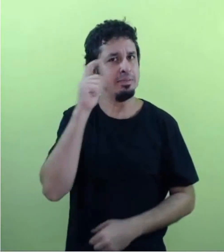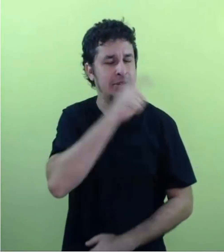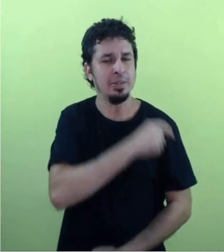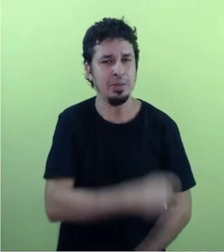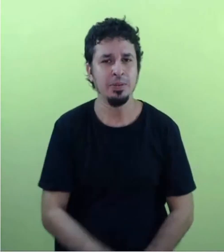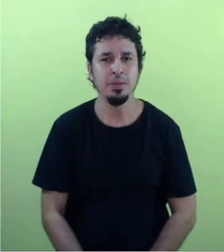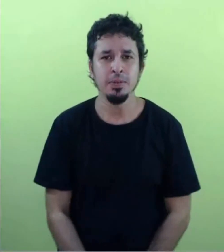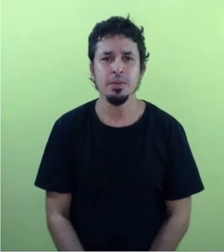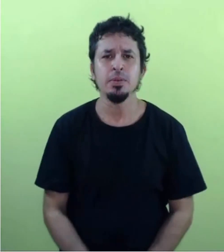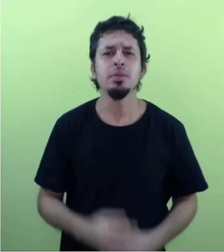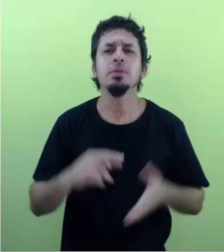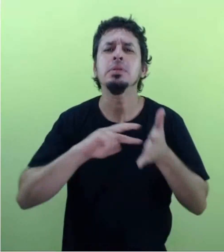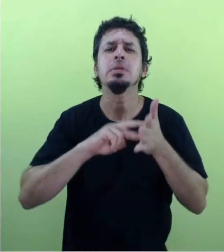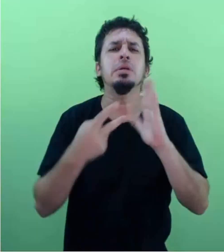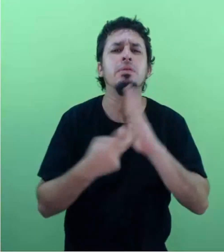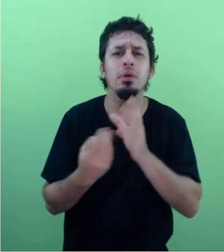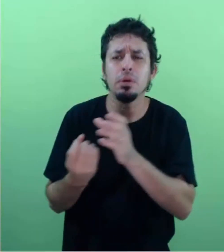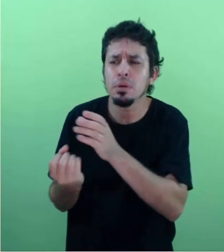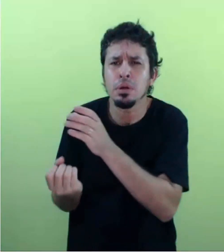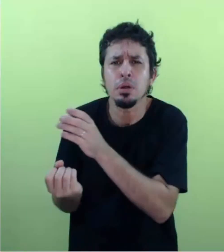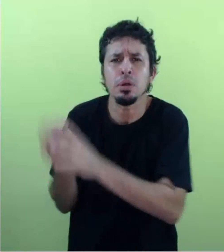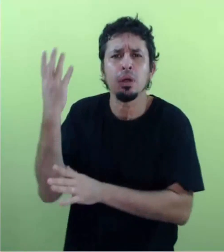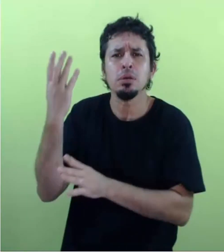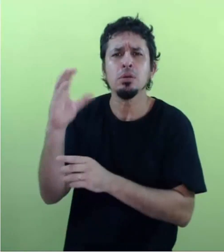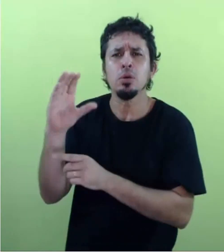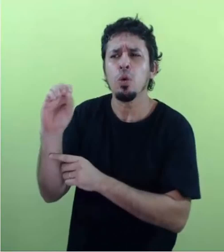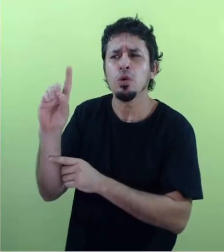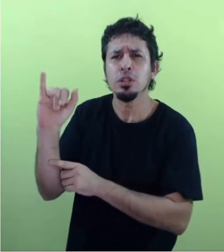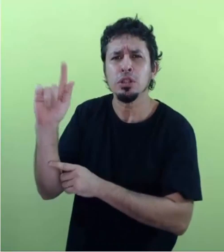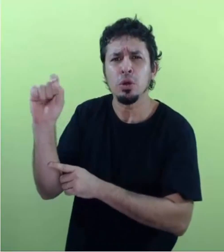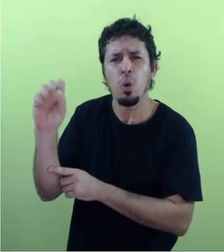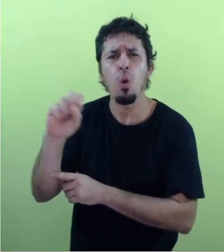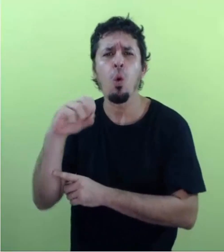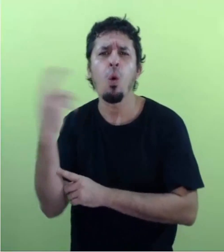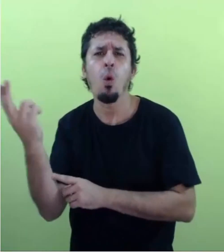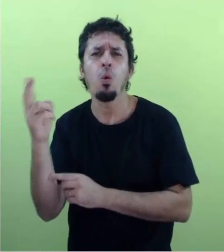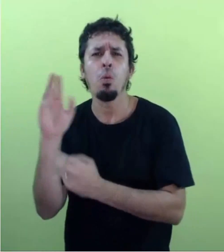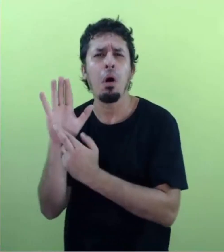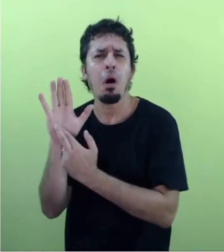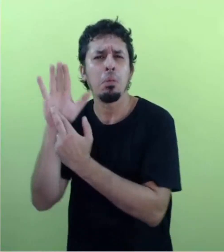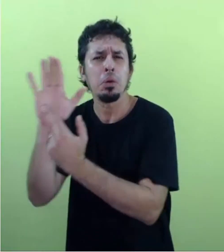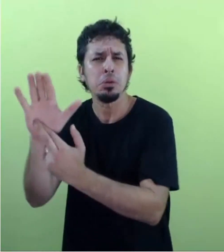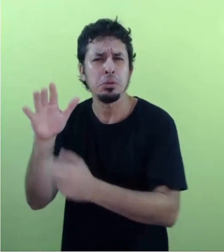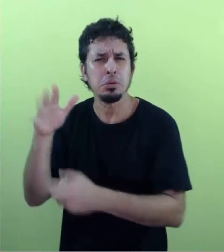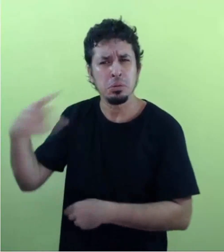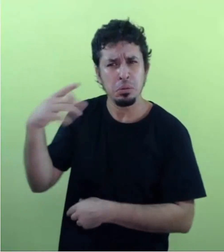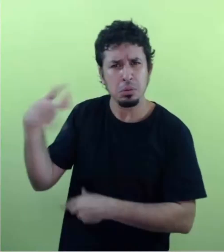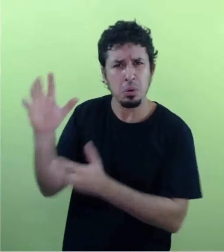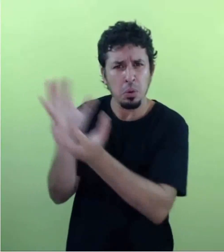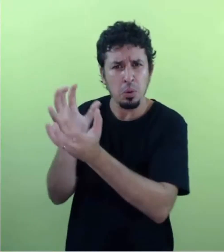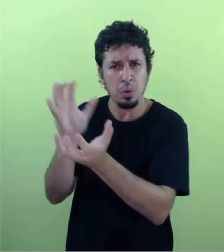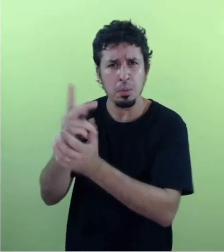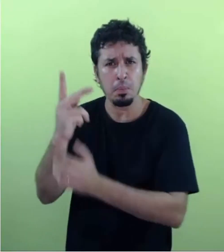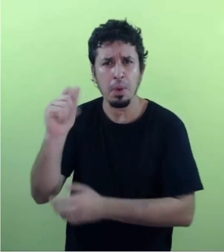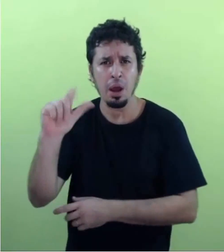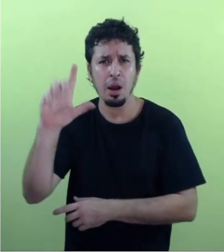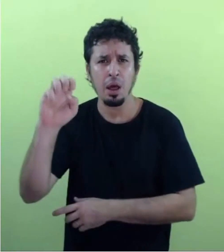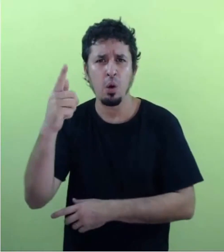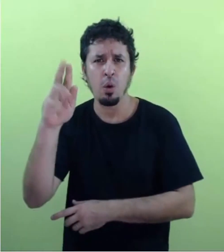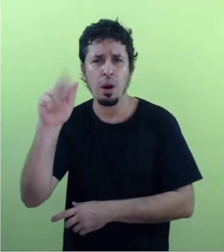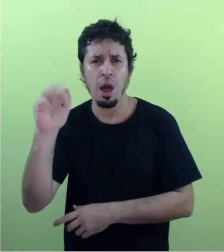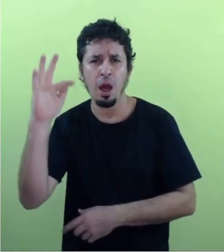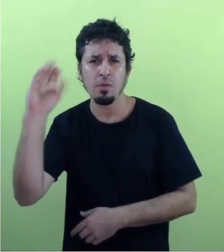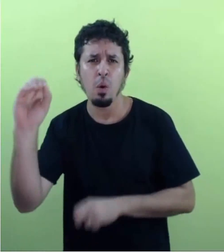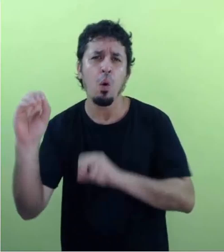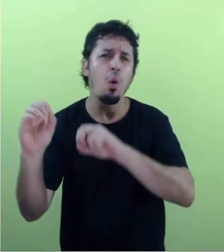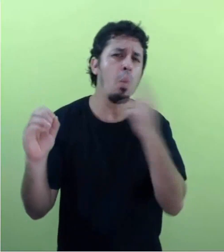que a criação de um conjunto de códigos ou representações disponível à lógica dos paleógrafos ou linguistas seja uma